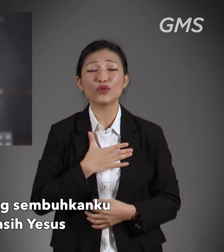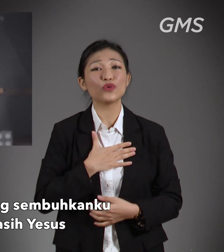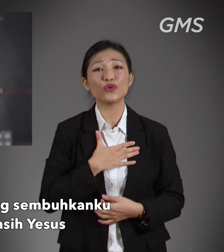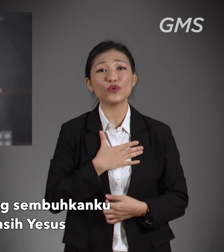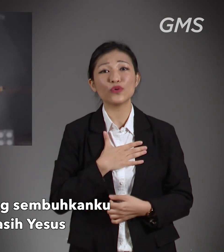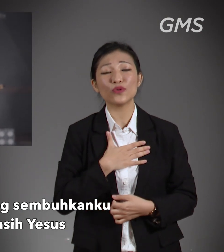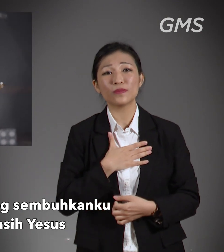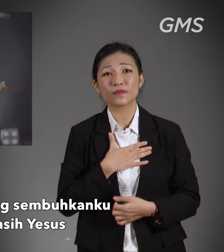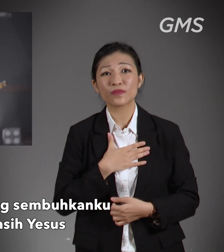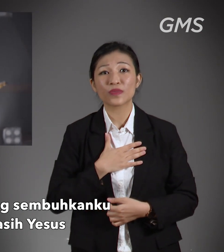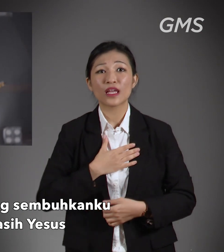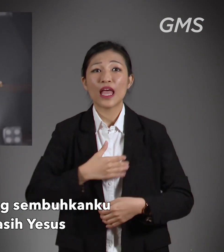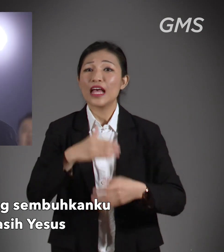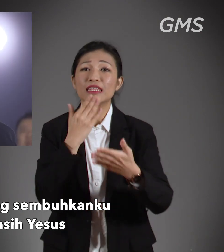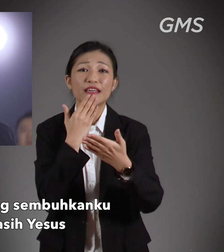sembuhkanku.